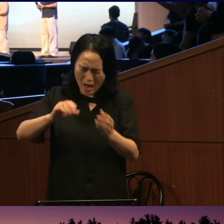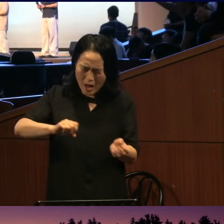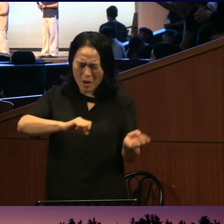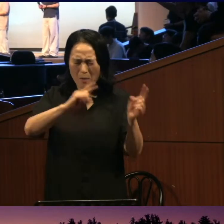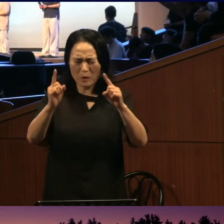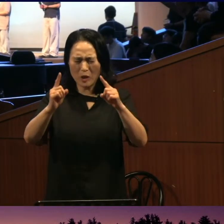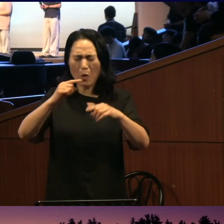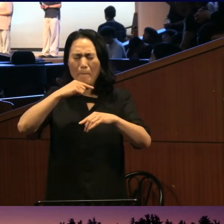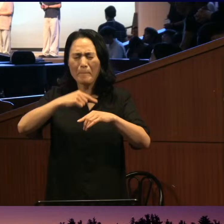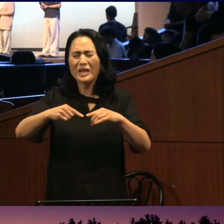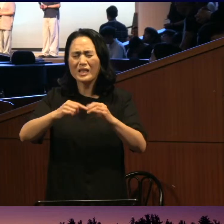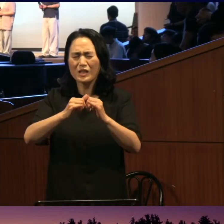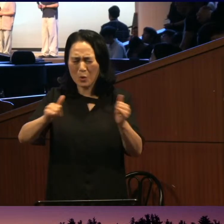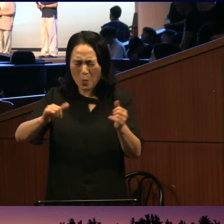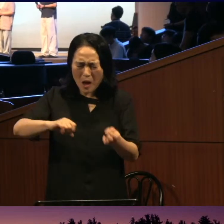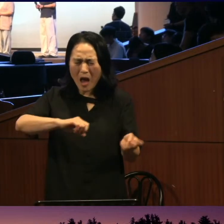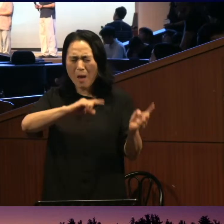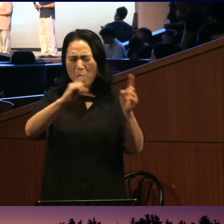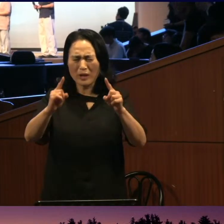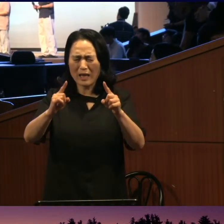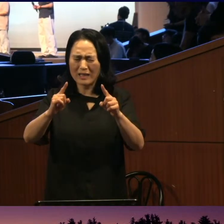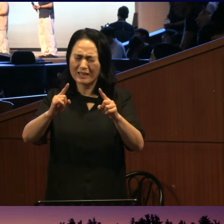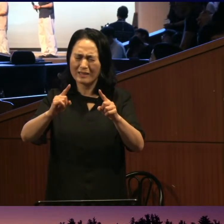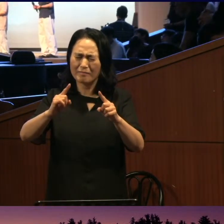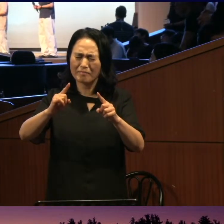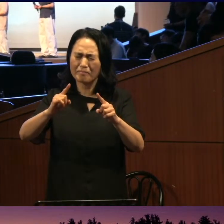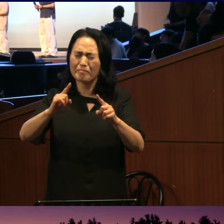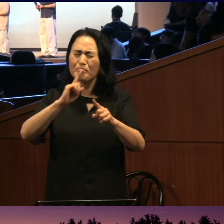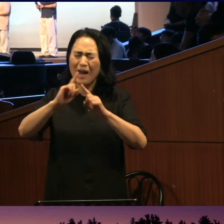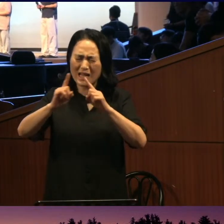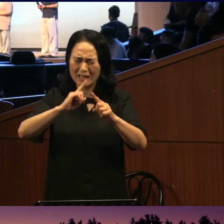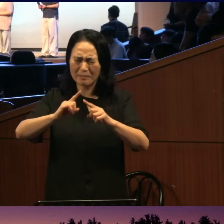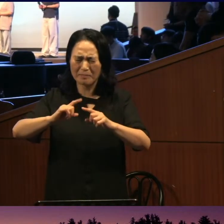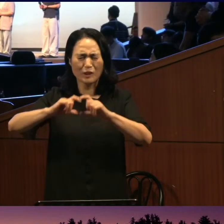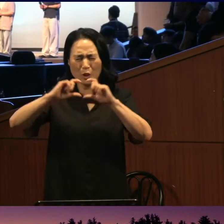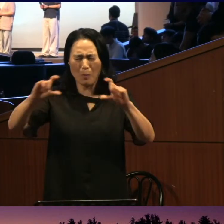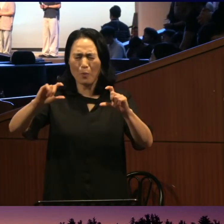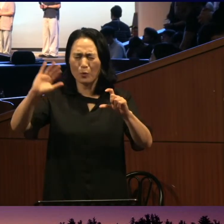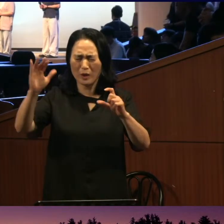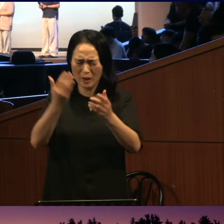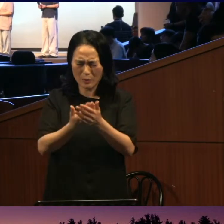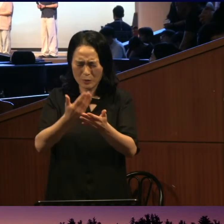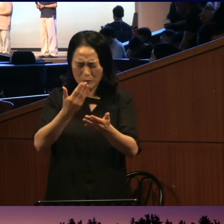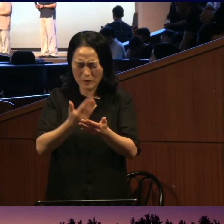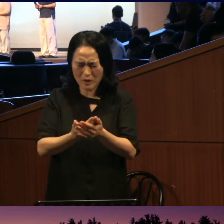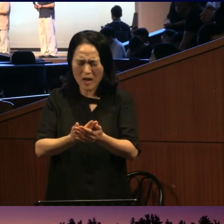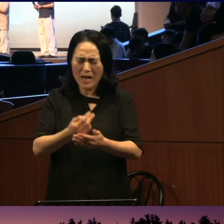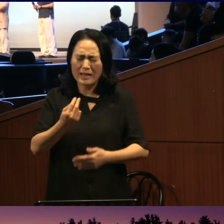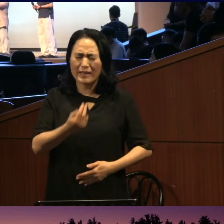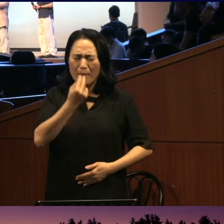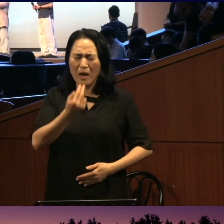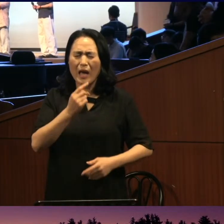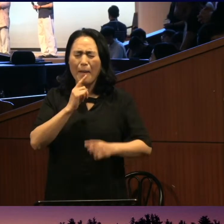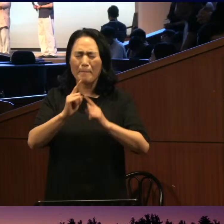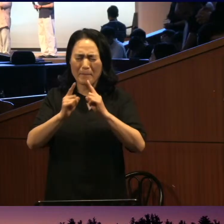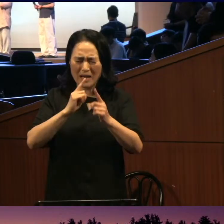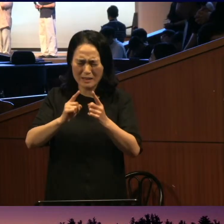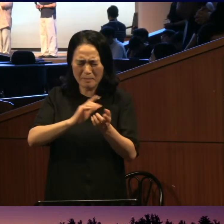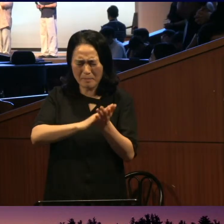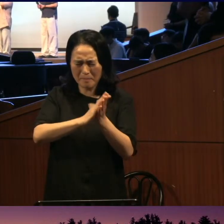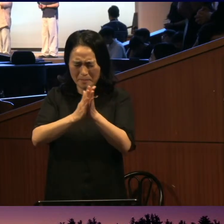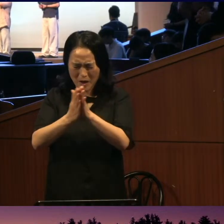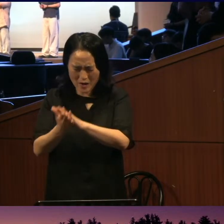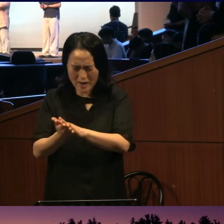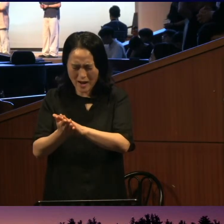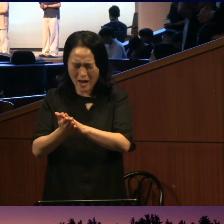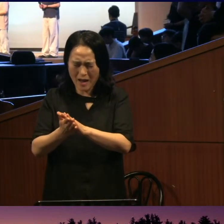살게 할 말씀이 되게 하여 주시옵소서. 그래서 예수 그리스도의 생명의 말씀으로 변화된 제자가 되어